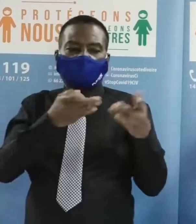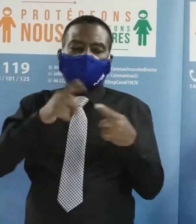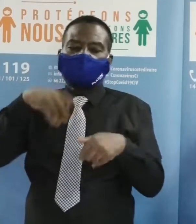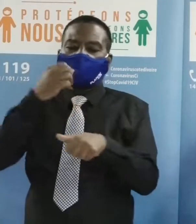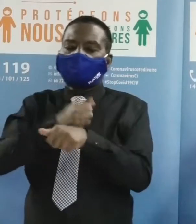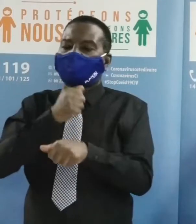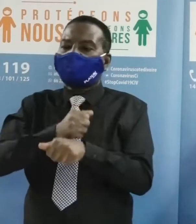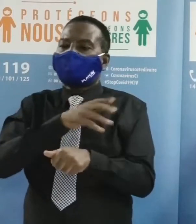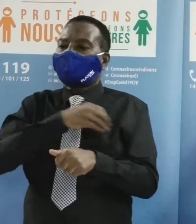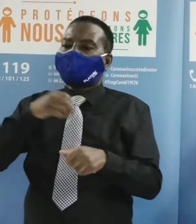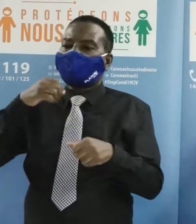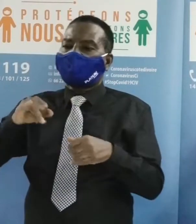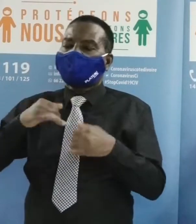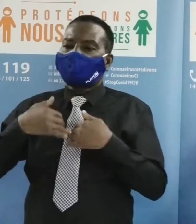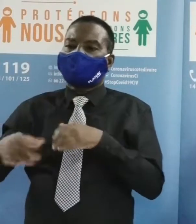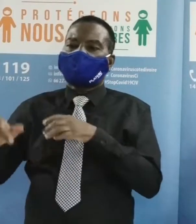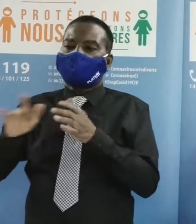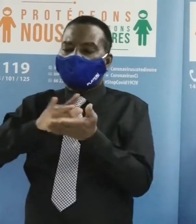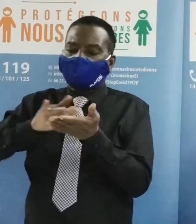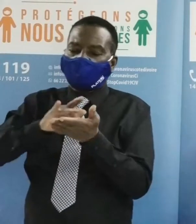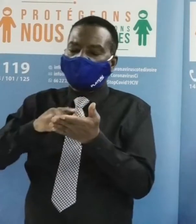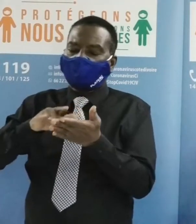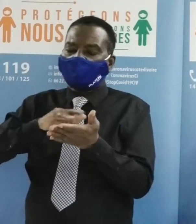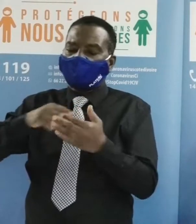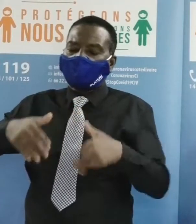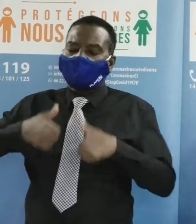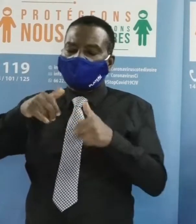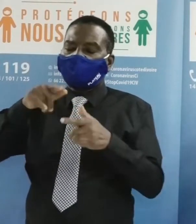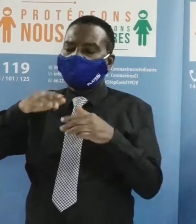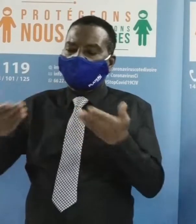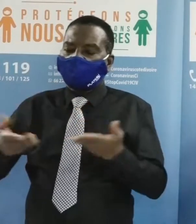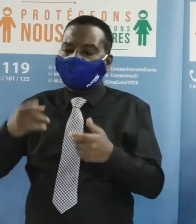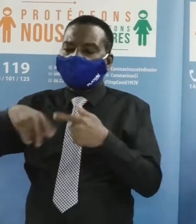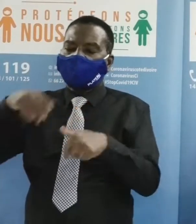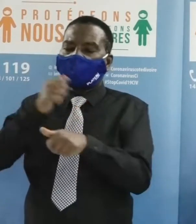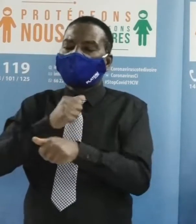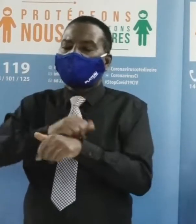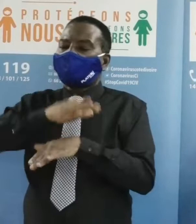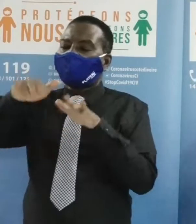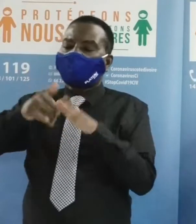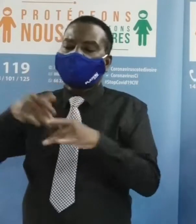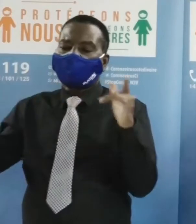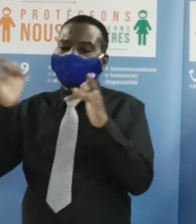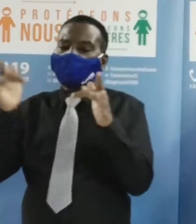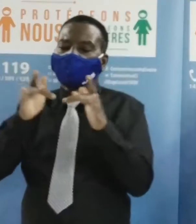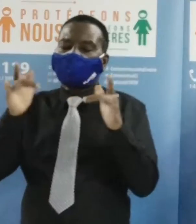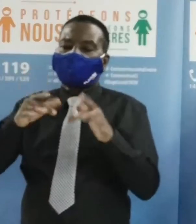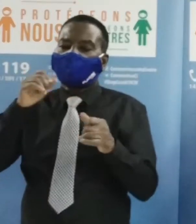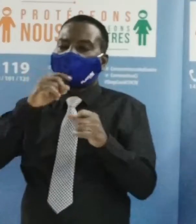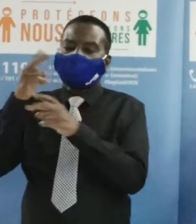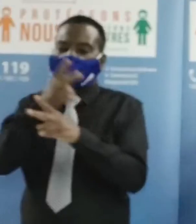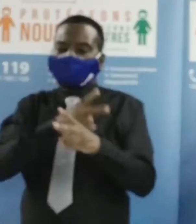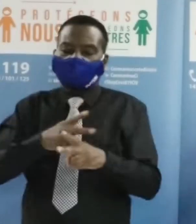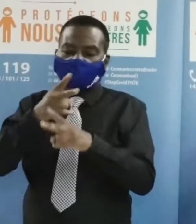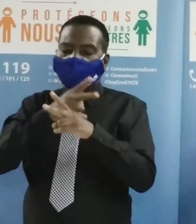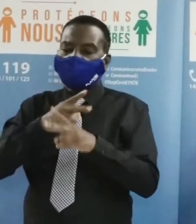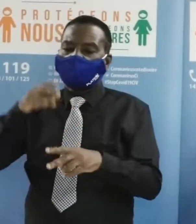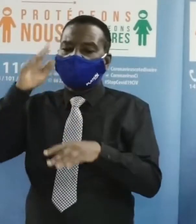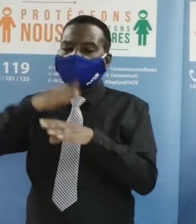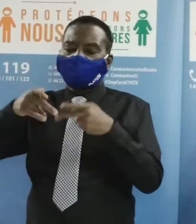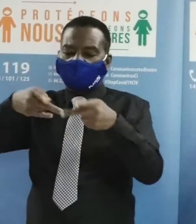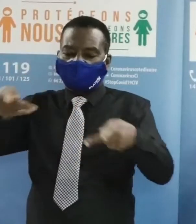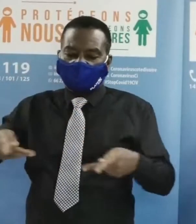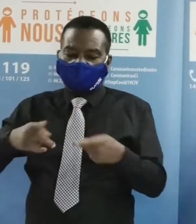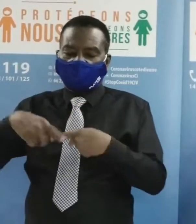et ils ont interprété ici abidjan tous les contacts sont suivis et sur